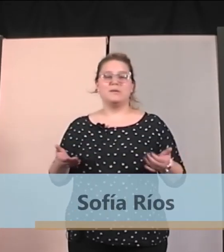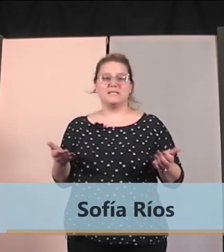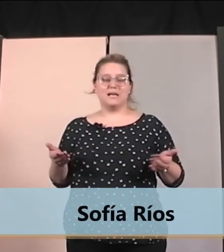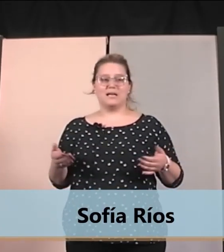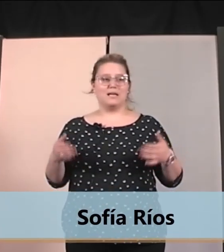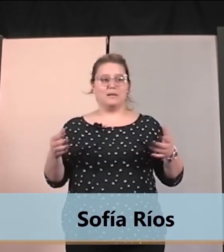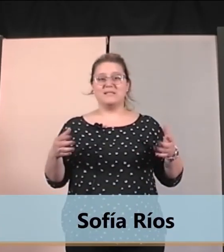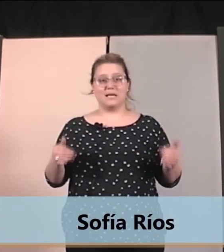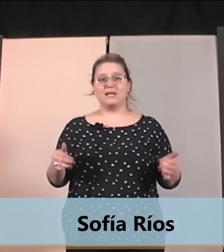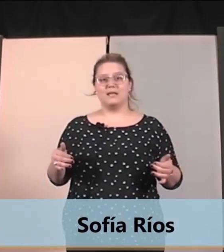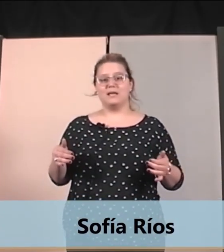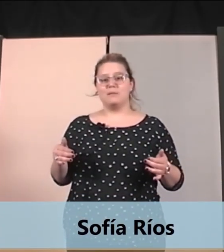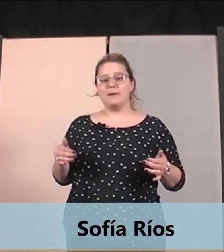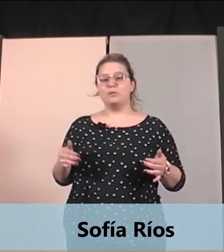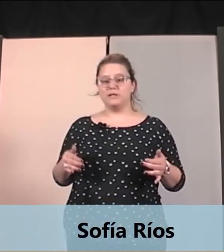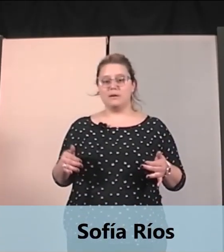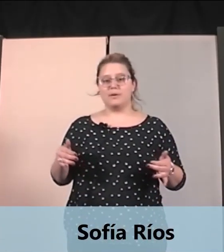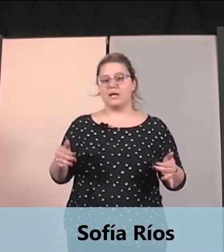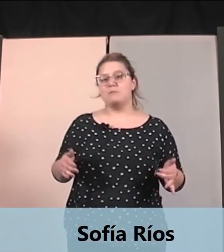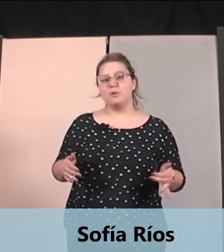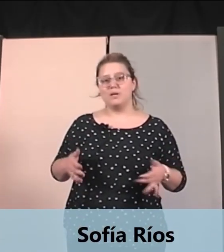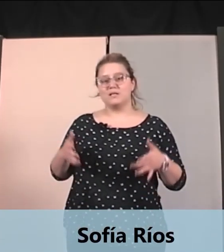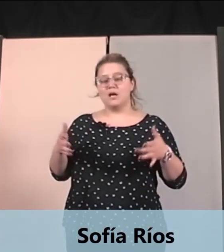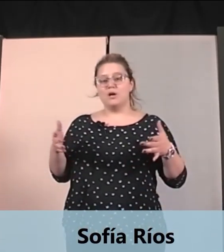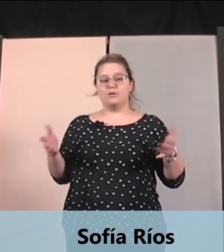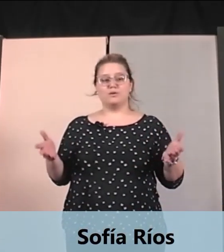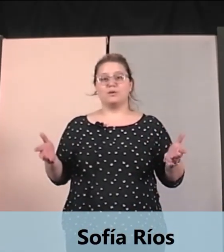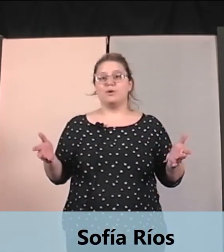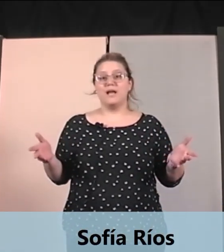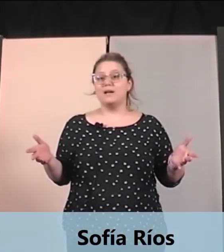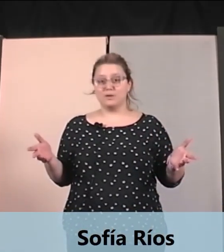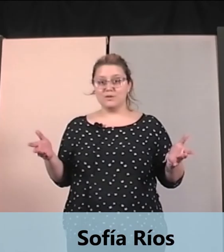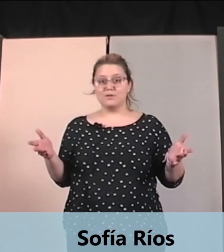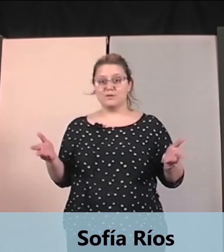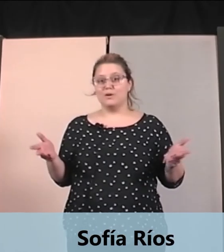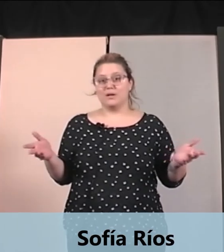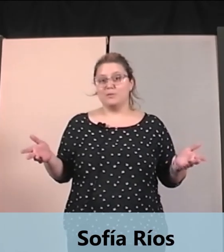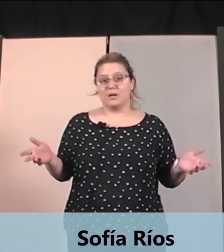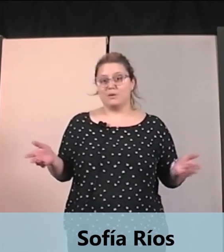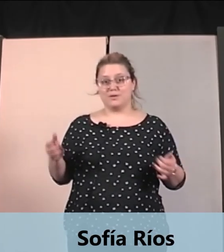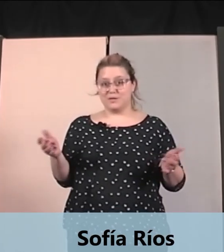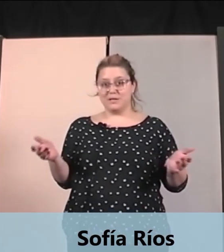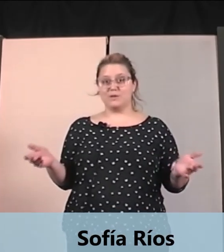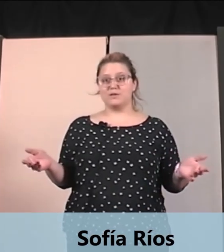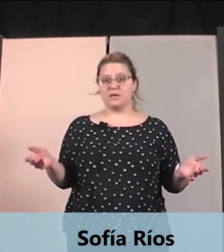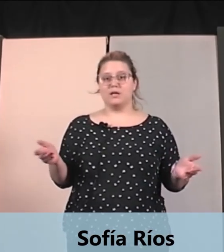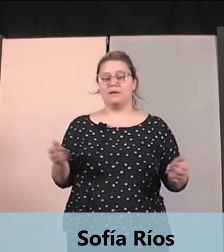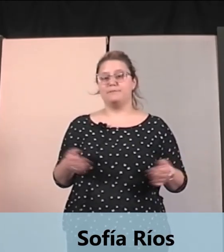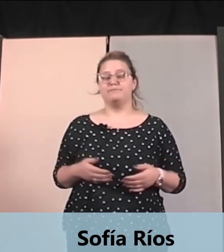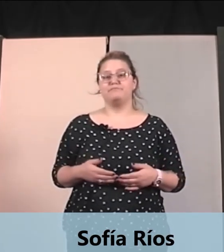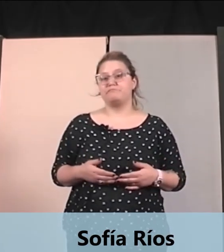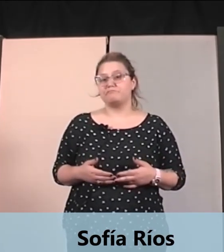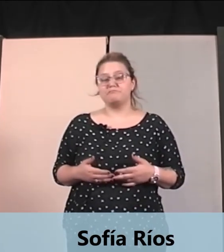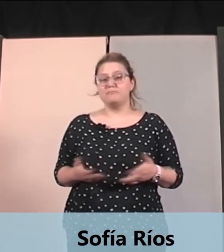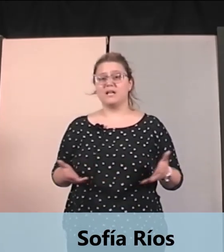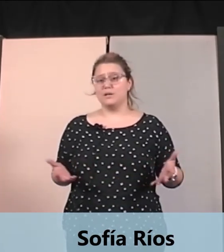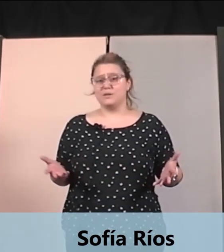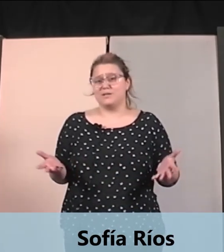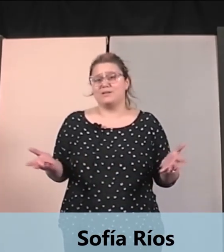mensaje El mensaje de Mamá Cultiva por ejemplo Es No somos narcos Solo queremos que nuestros hijos Que nuestros hijos